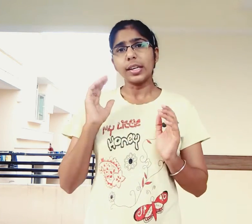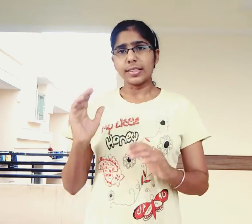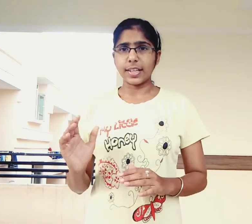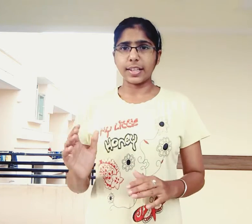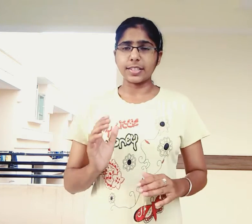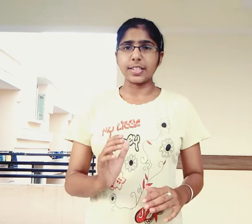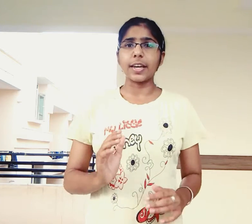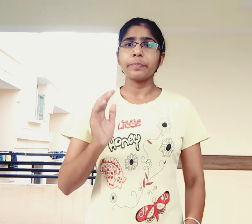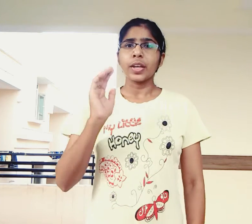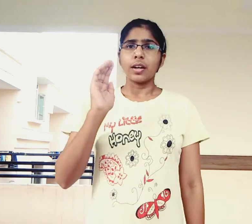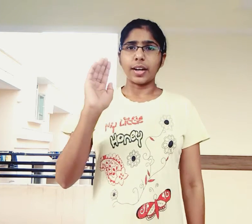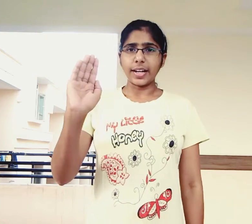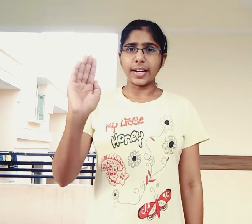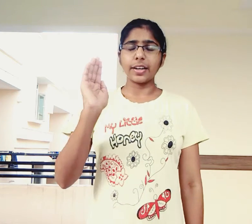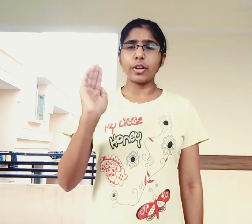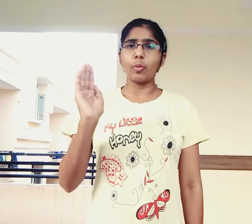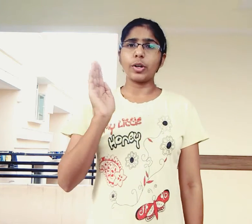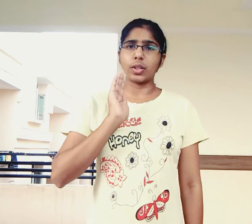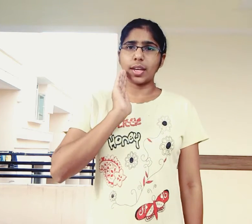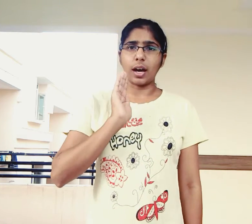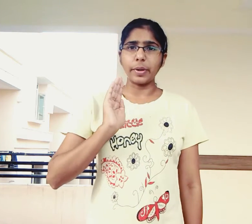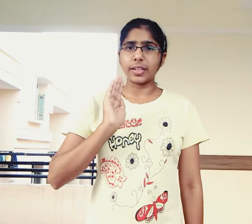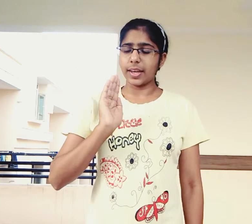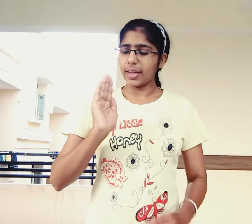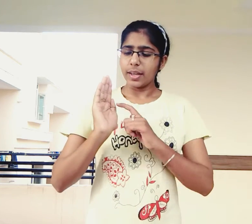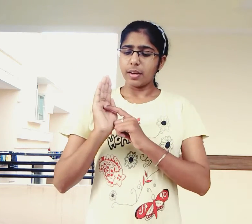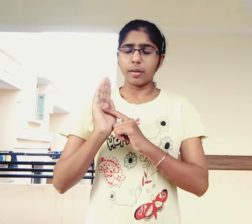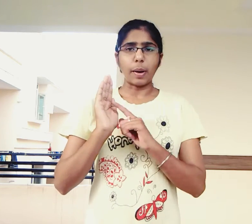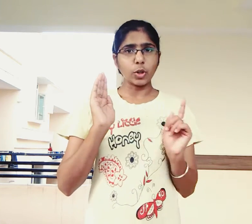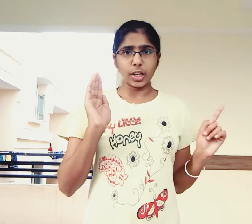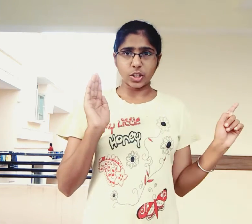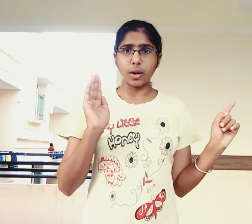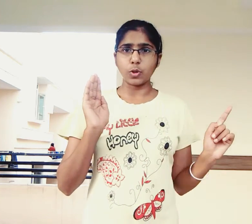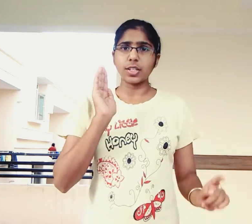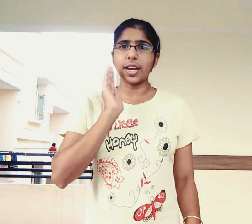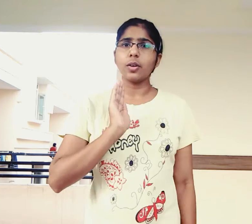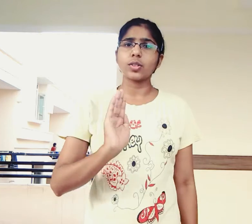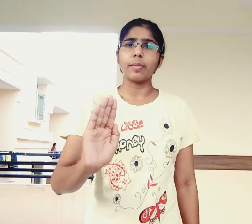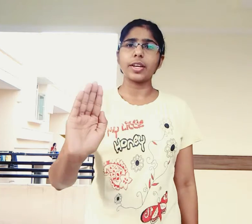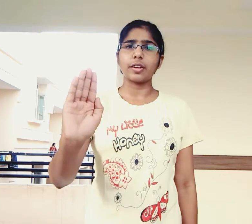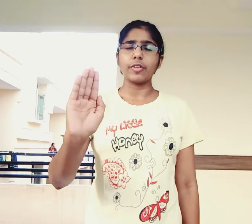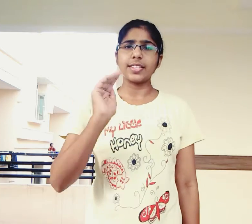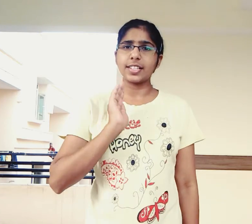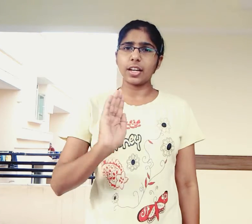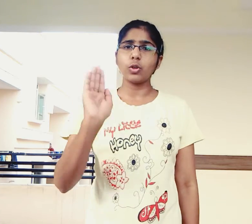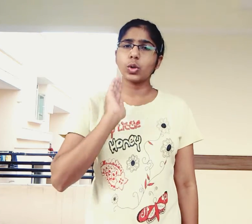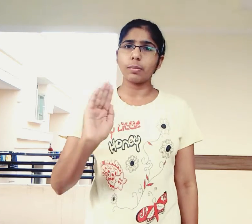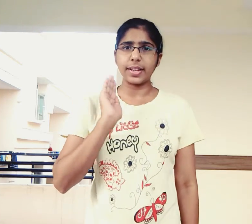है जैसे पांट के लिए यहां पर इस तरफ ऐसी शांट तो टिन